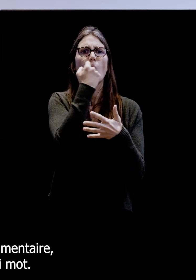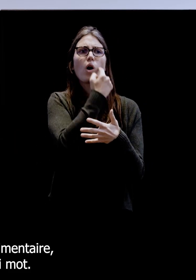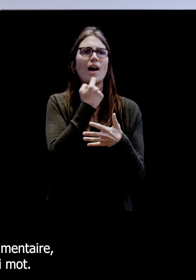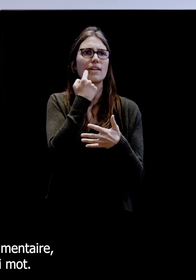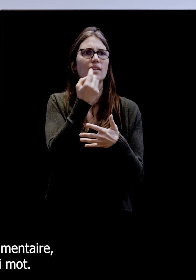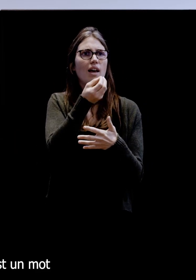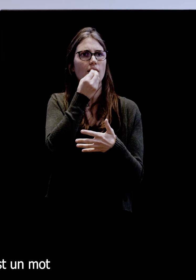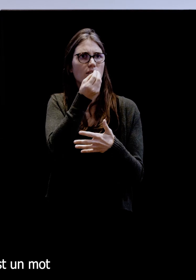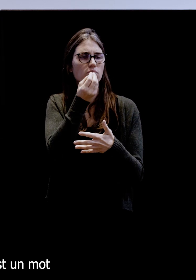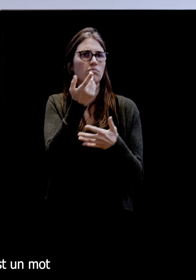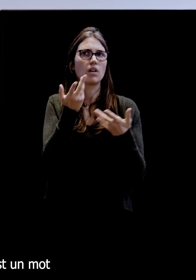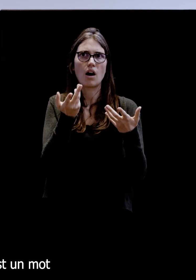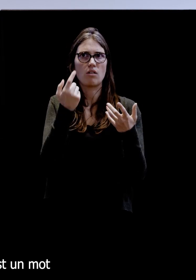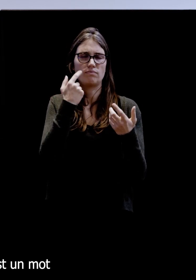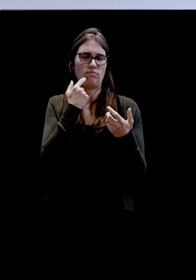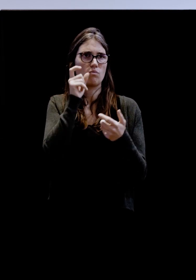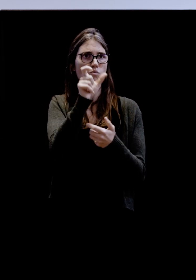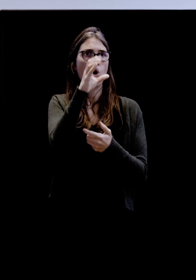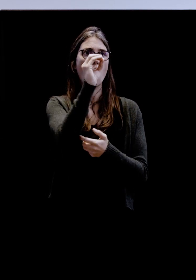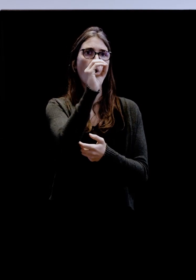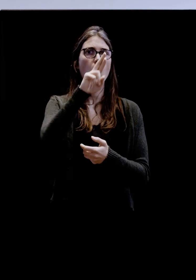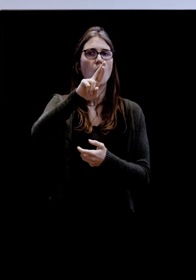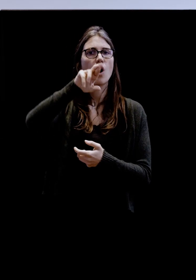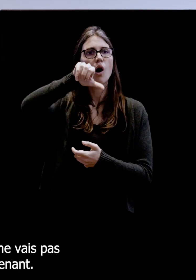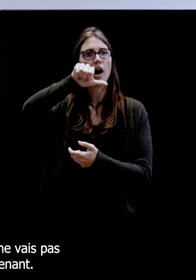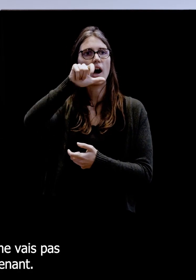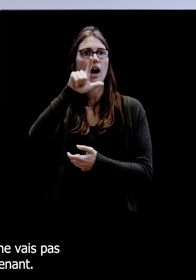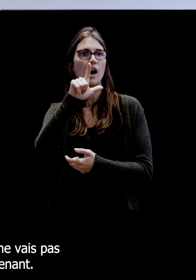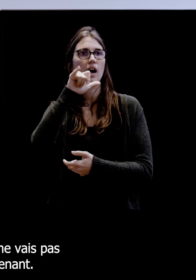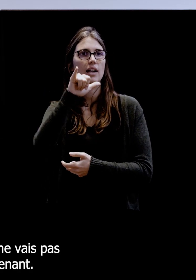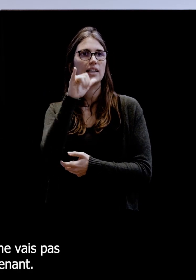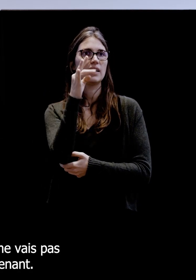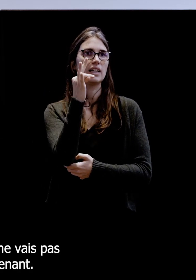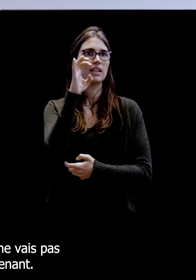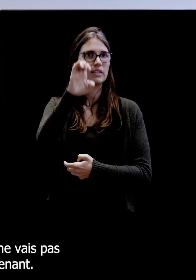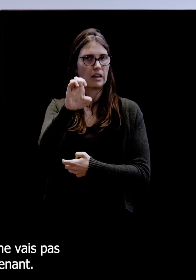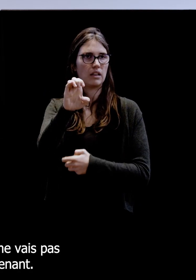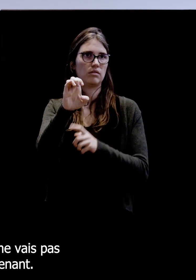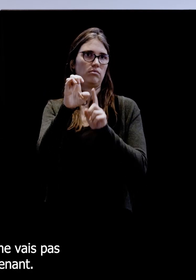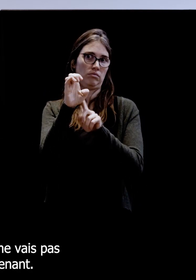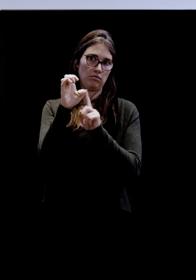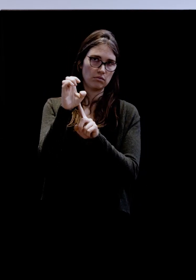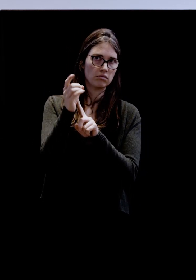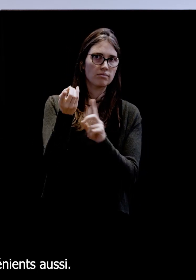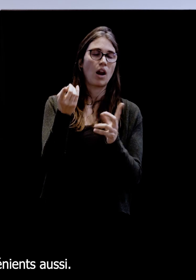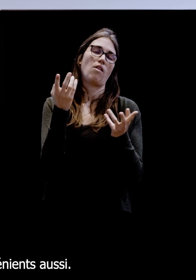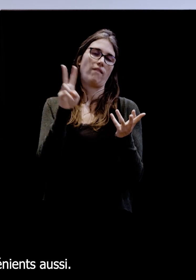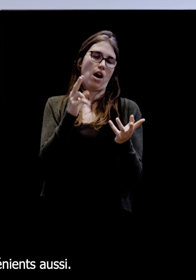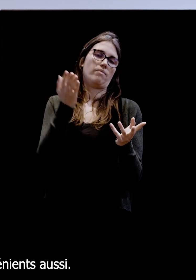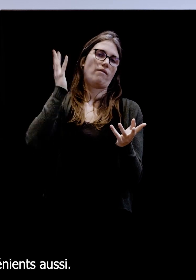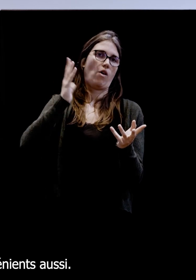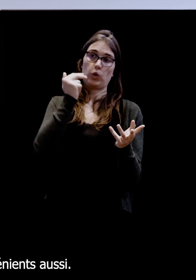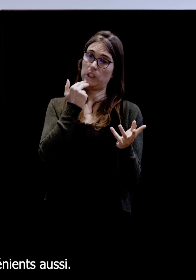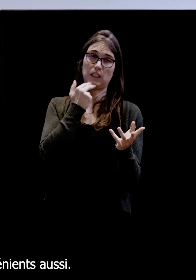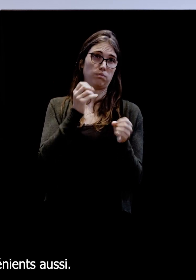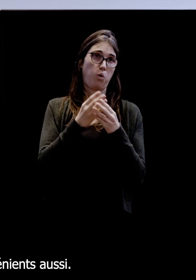Alors, c'est un très joli mot, l'oralité alimentaire. C'est un mot que j'ai beaucoup utilisé, donc je ne vais pas cracher dessus maintenant, mais il a